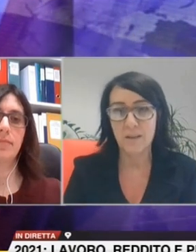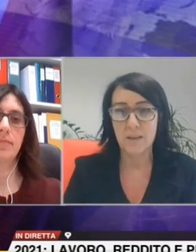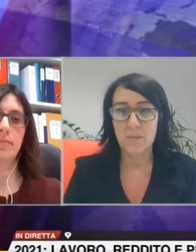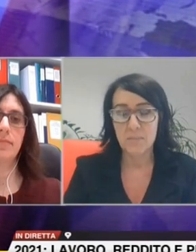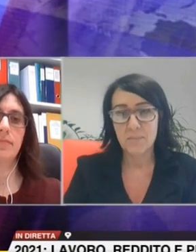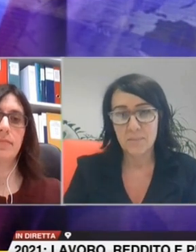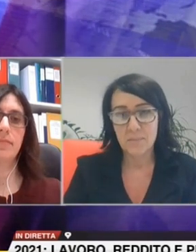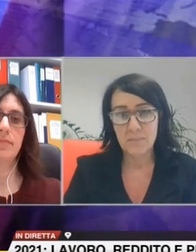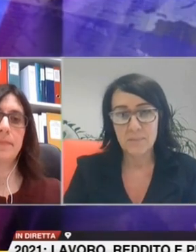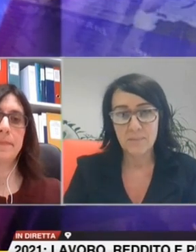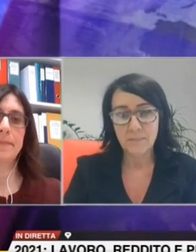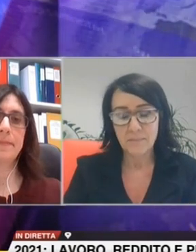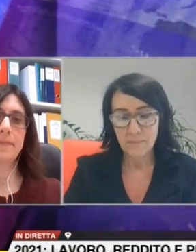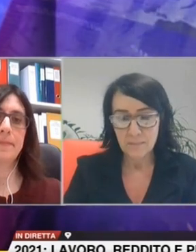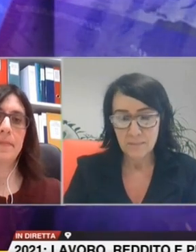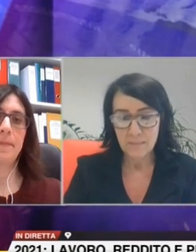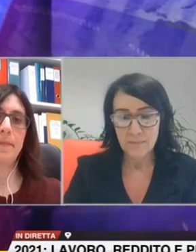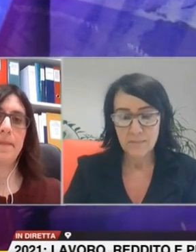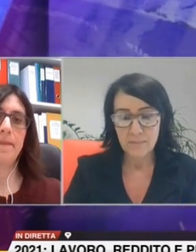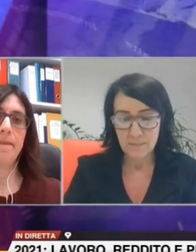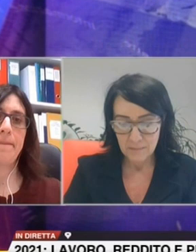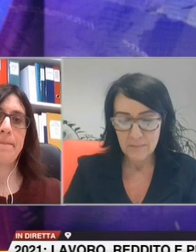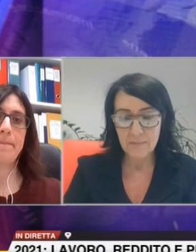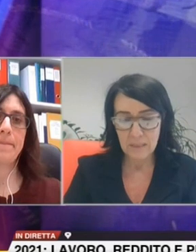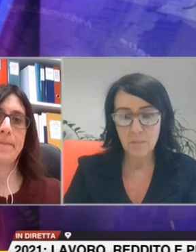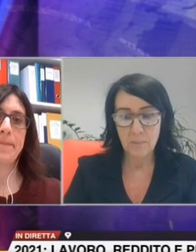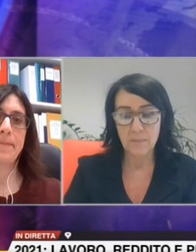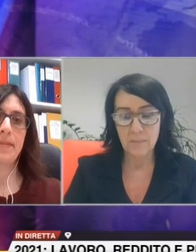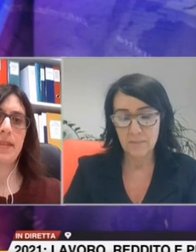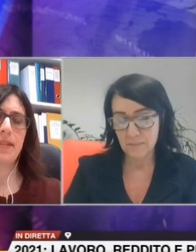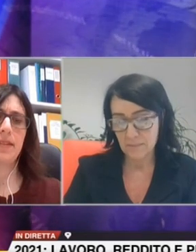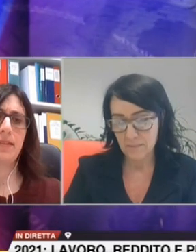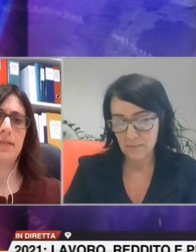soldi. Monica, la interrompo un attimo perché abbiamo una telefonata. Buongiorno.